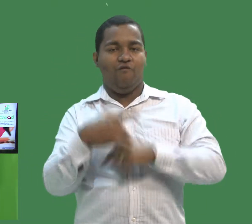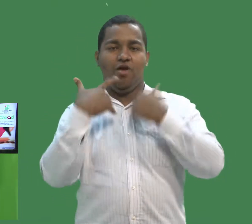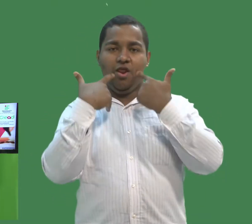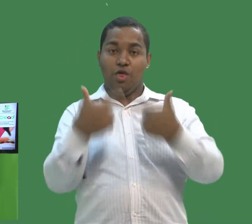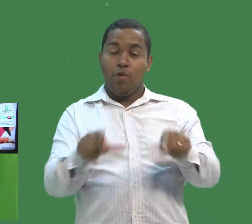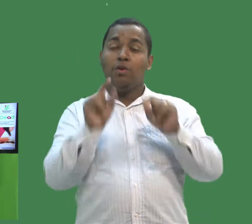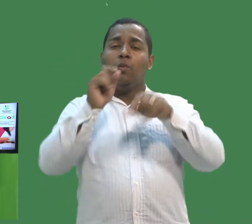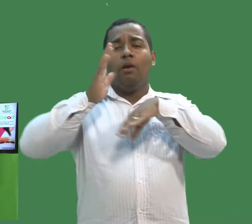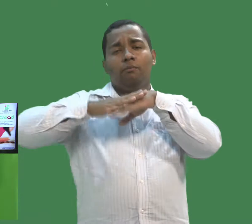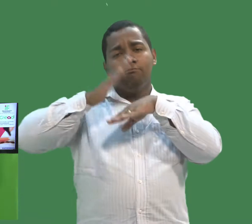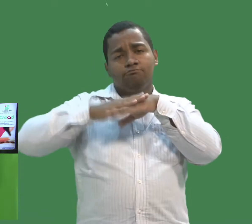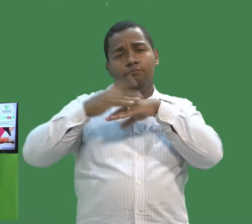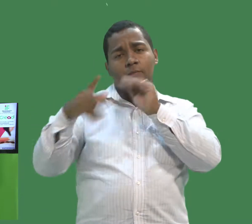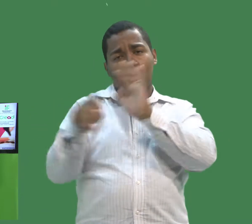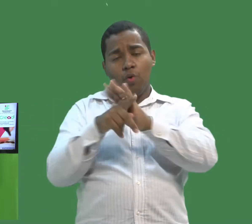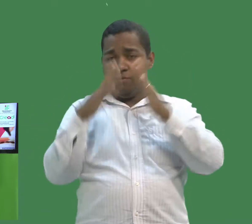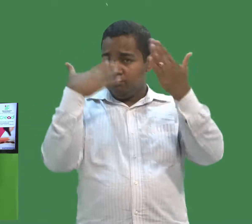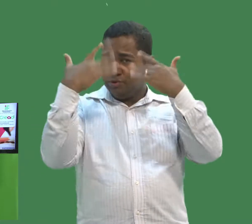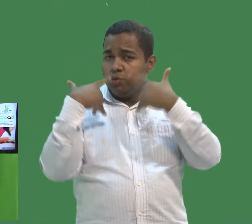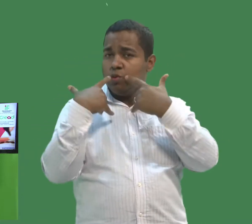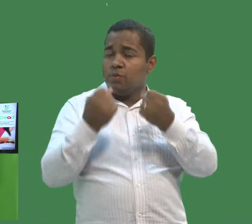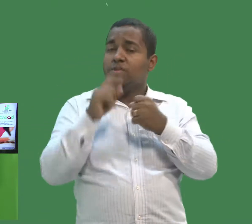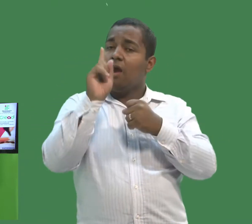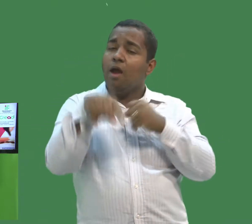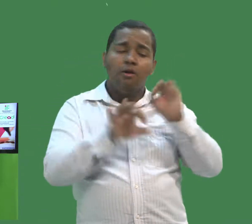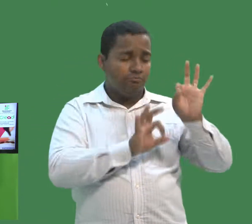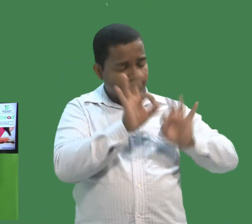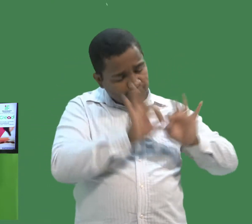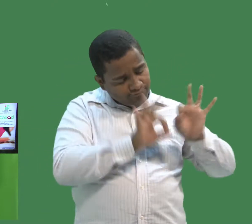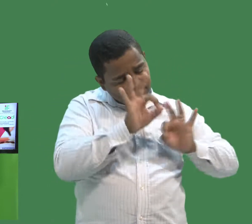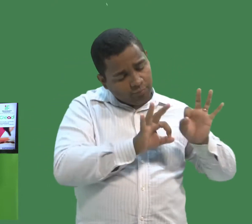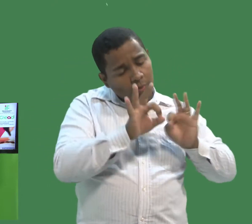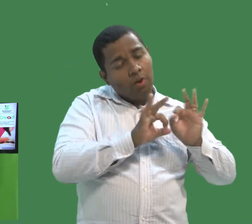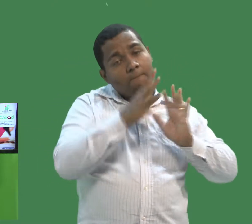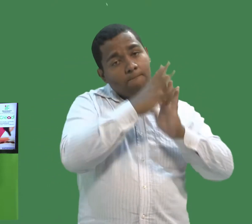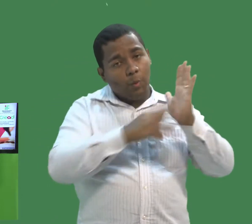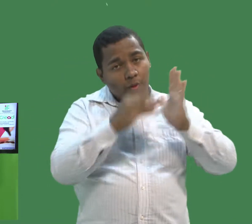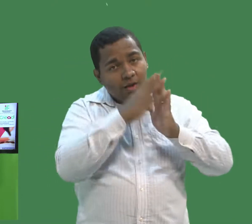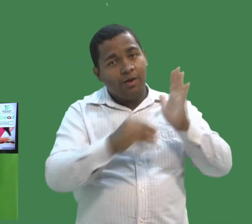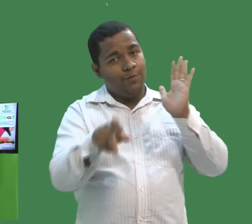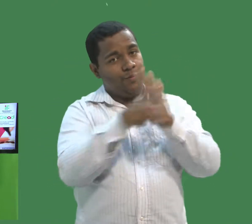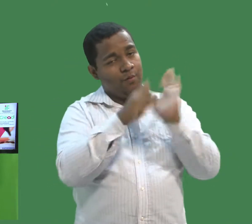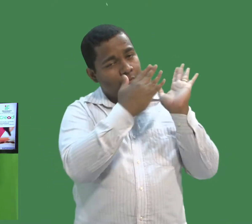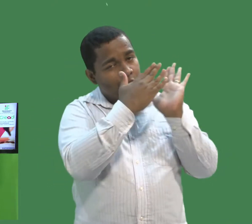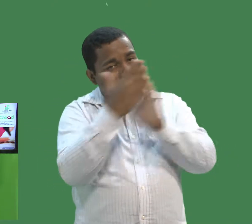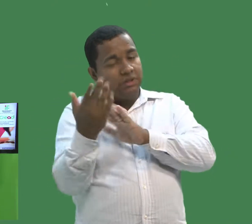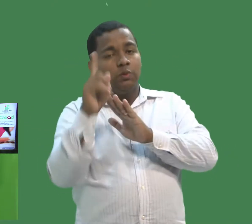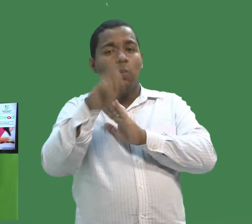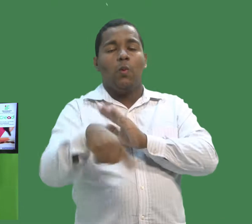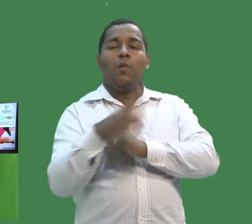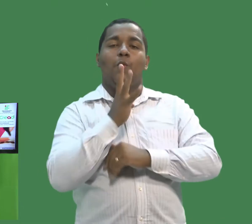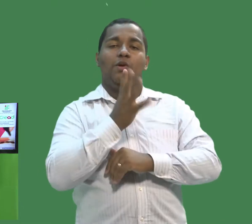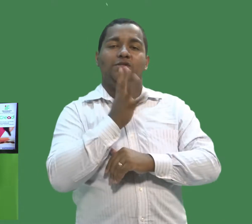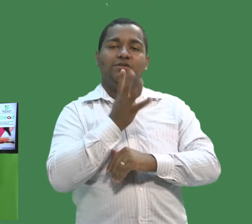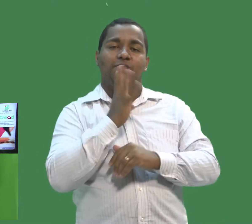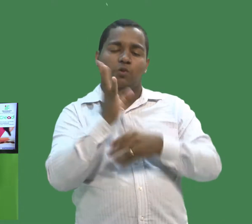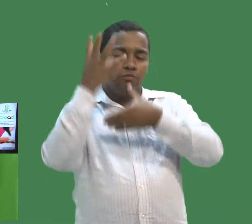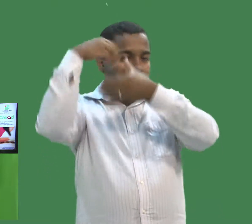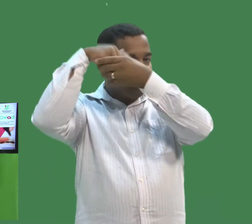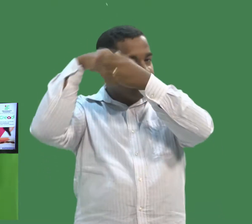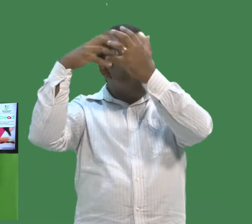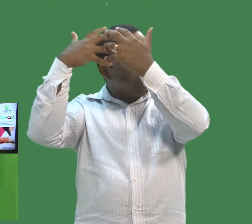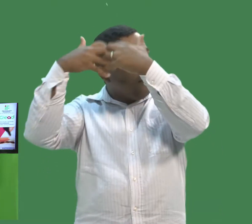A tarefa do psicolinguista é de construir modelos de processos que fazem uso, a todo instante, do conhecimento